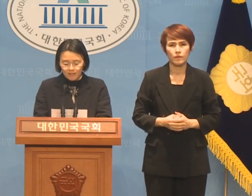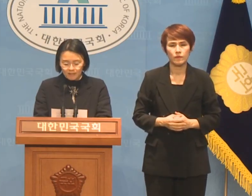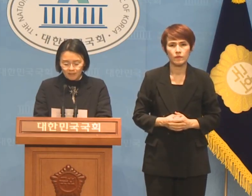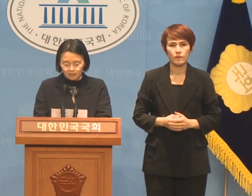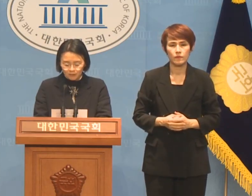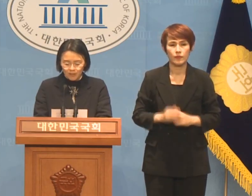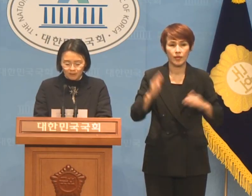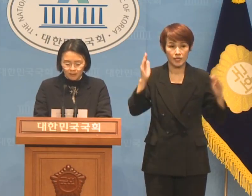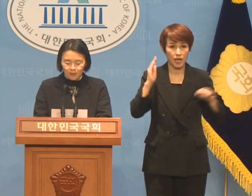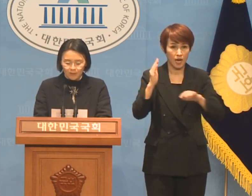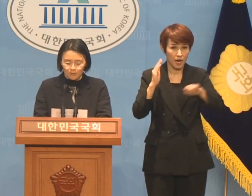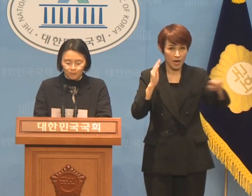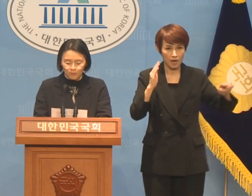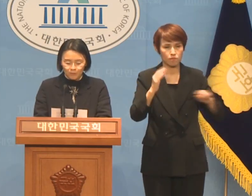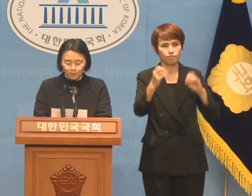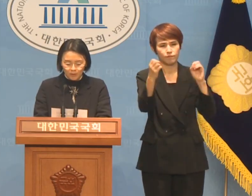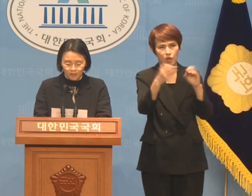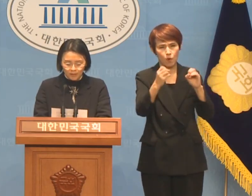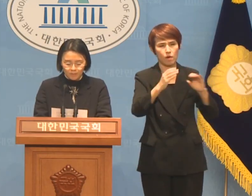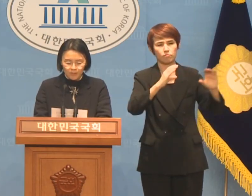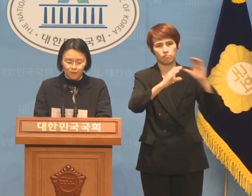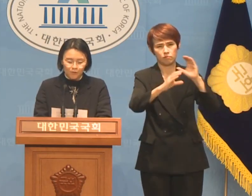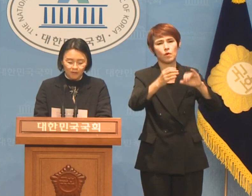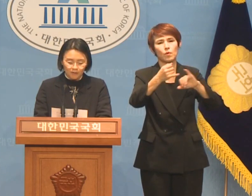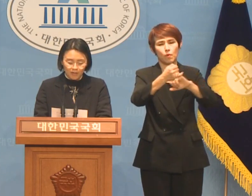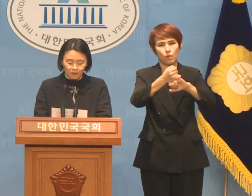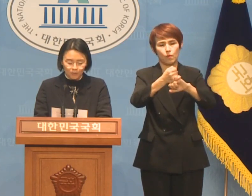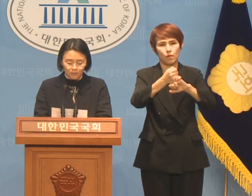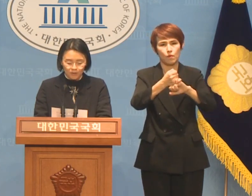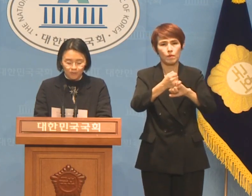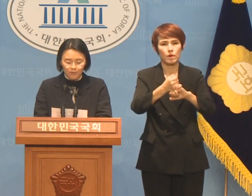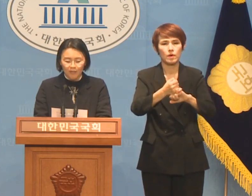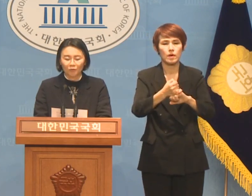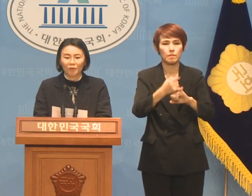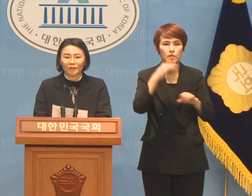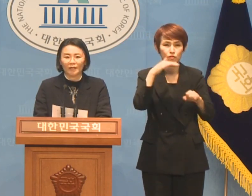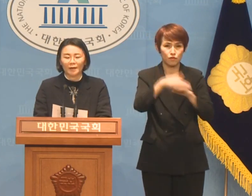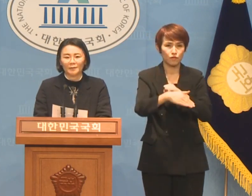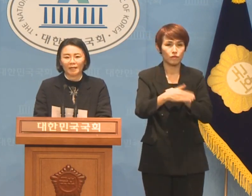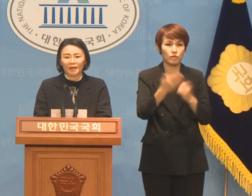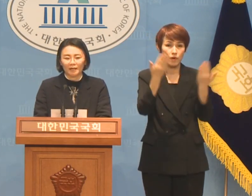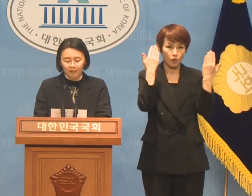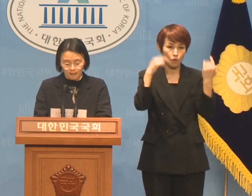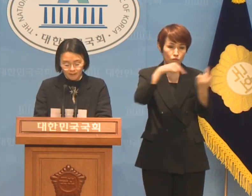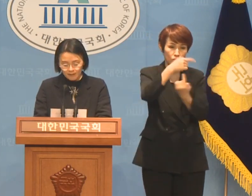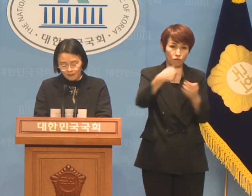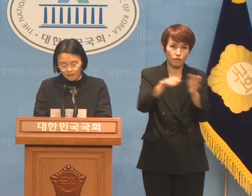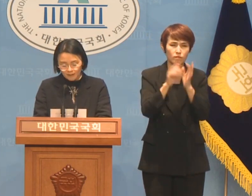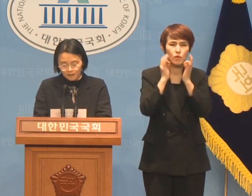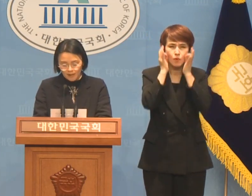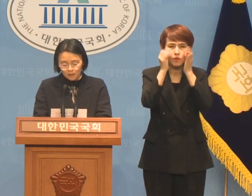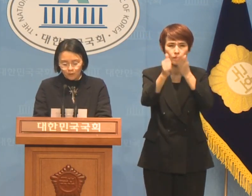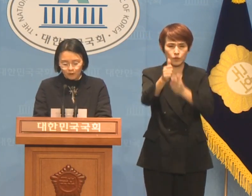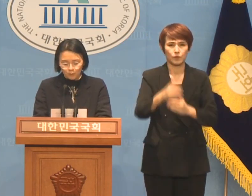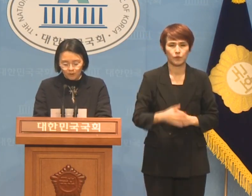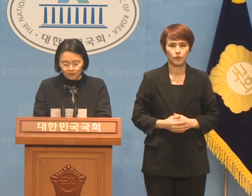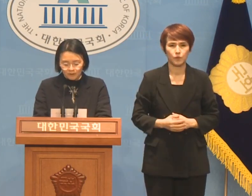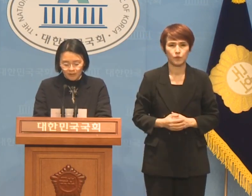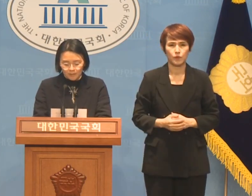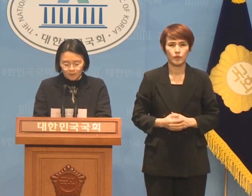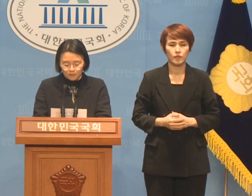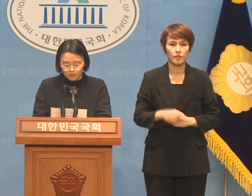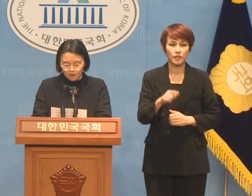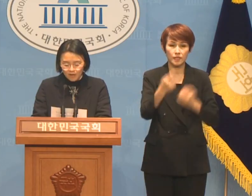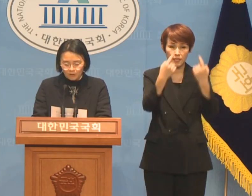반드시 학생들과 대화와 소통을 통해 민주적인 학교 운영을 위해 노력해야 합니다. 아울러